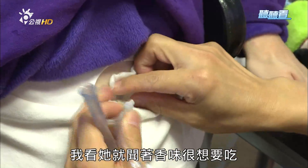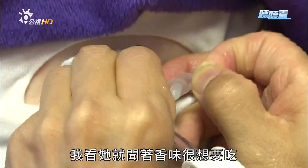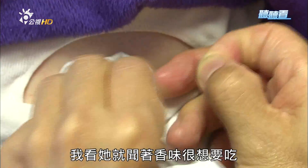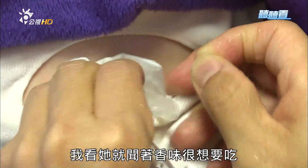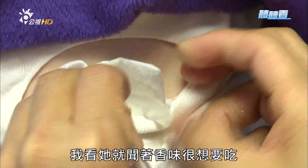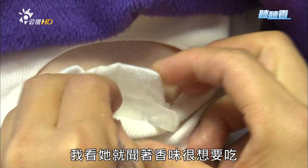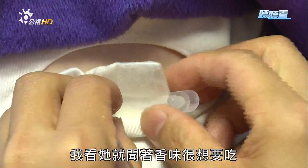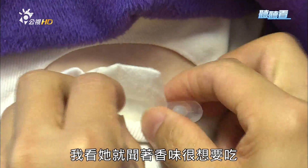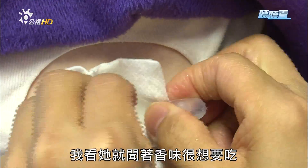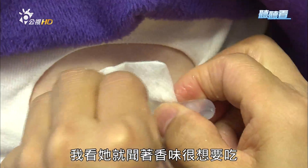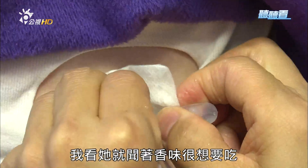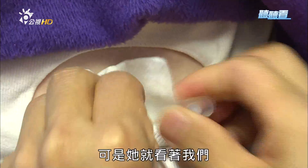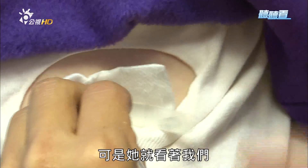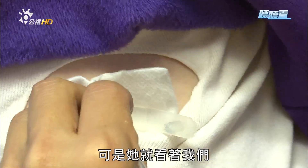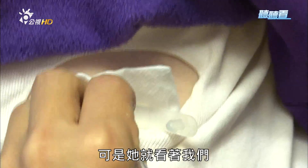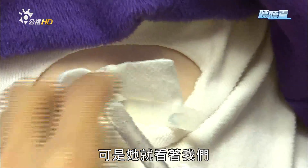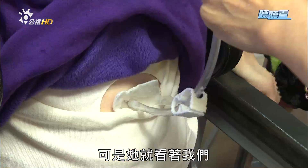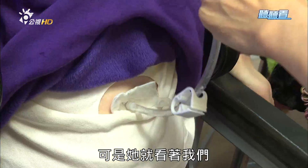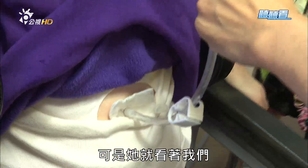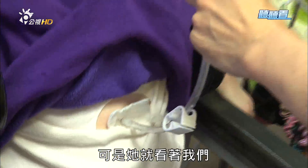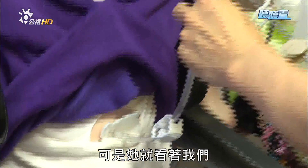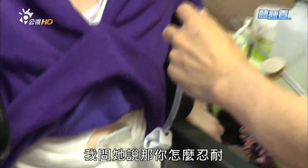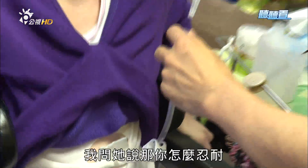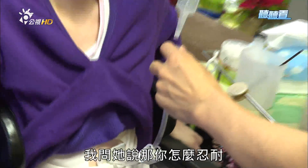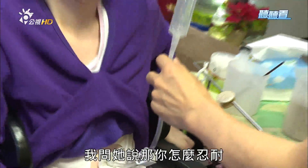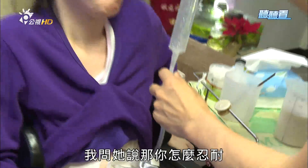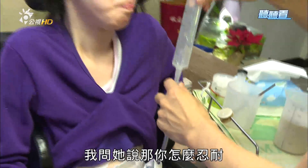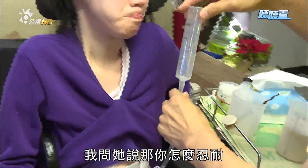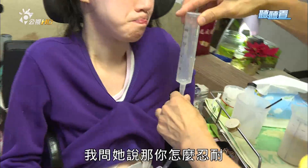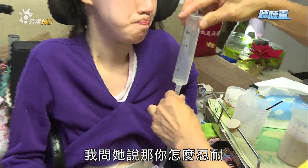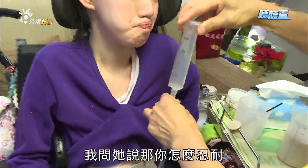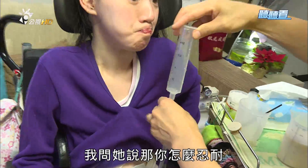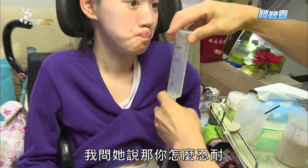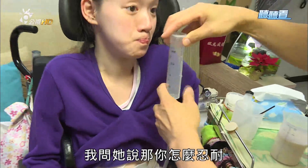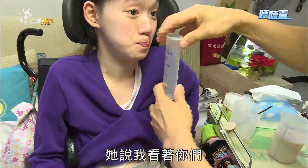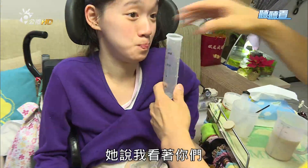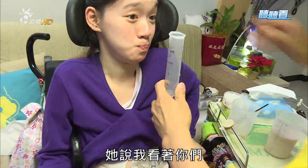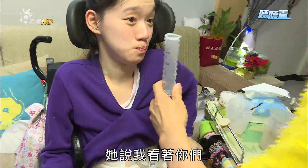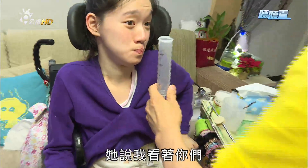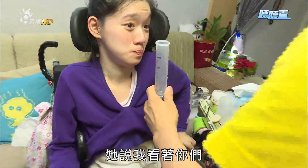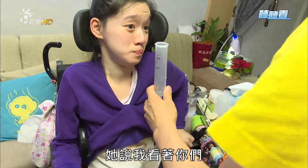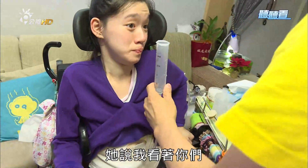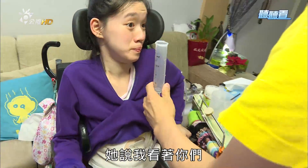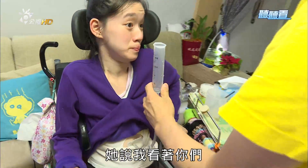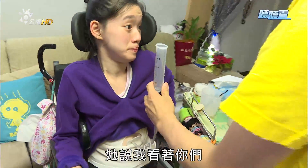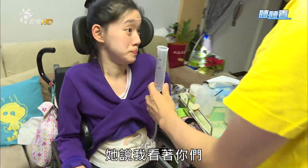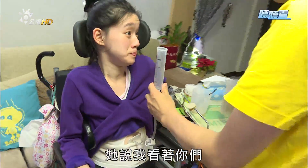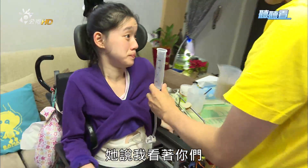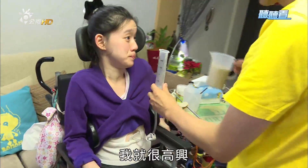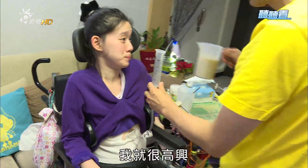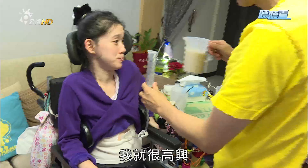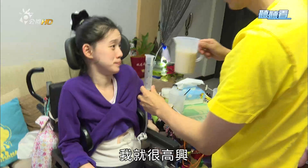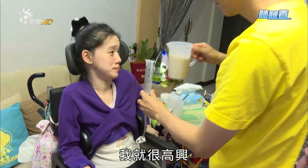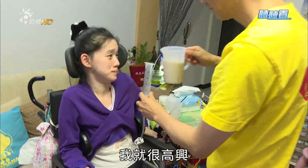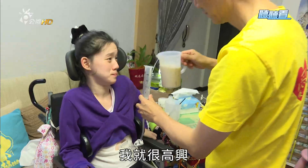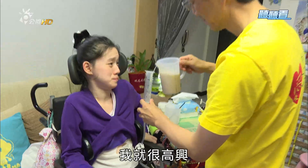很想要吃，可是他就看着我们。我问他说：“那你怎么忍耐？”他说：“我看着你们，我就很高